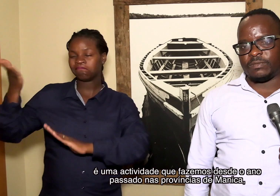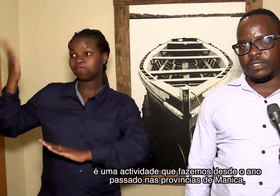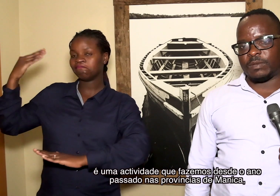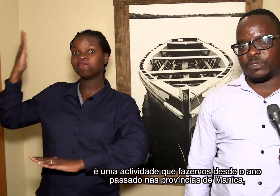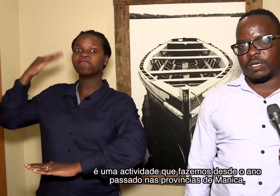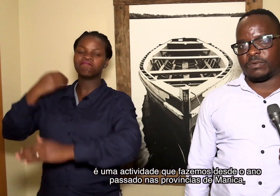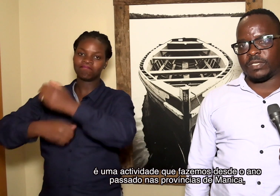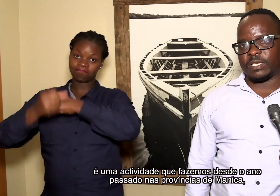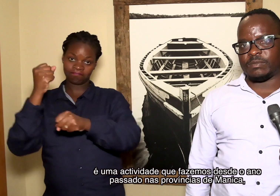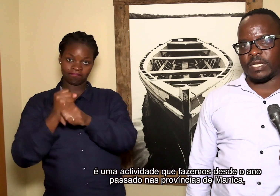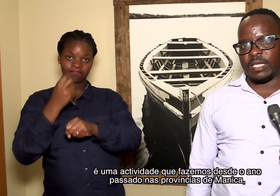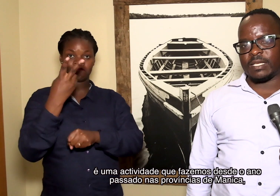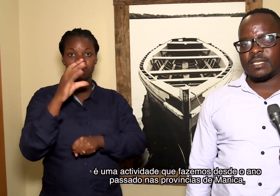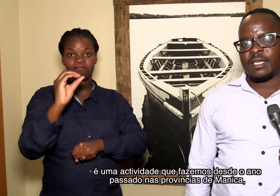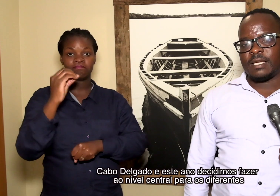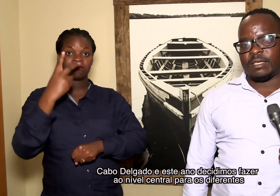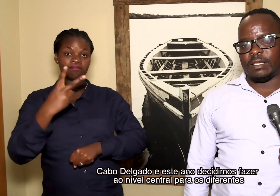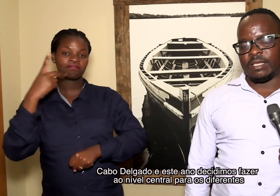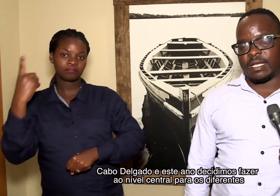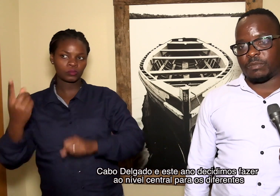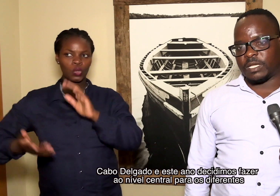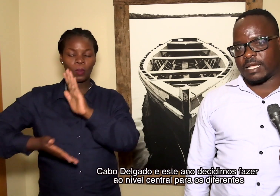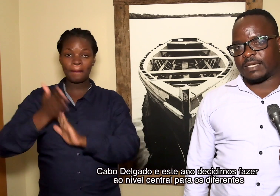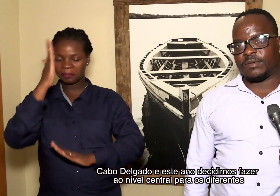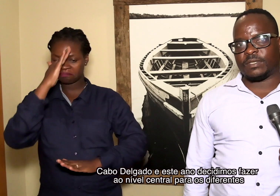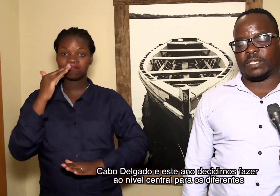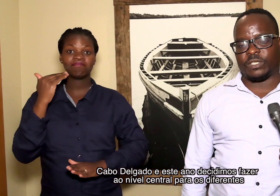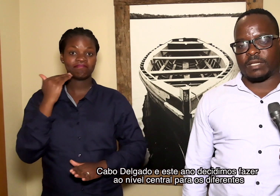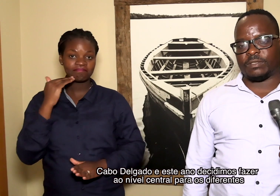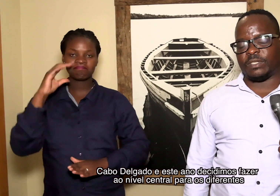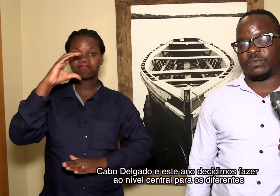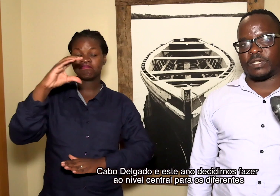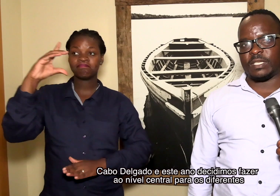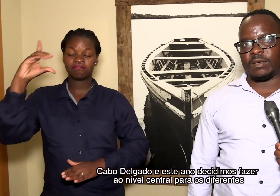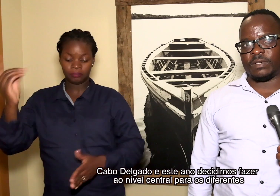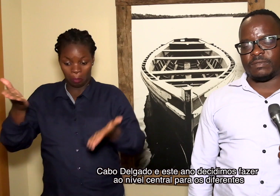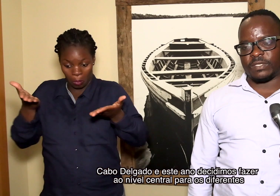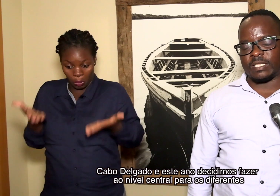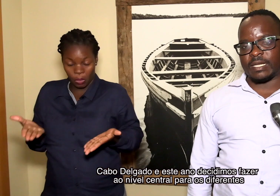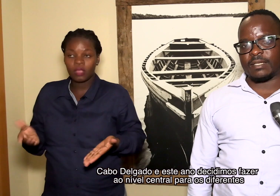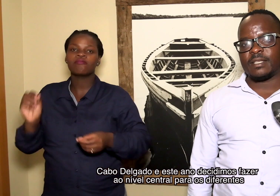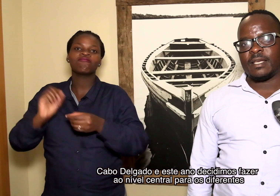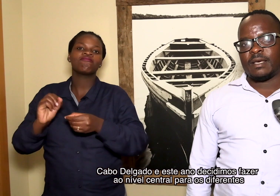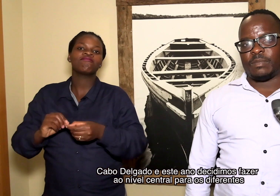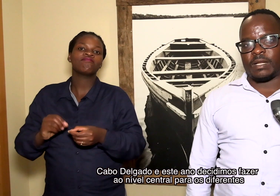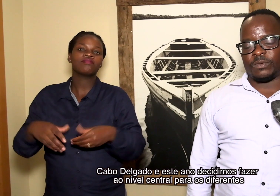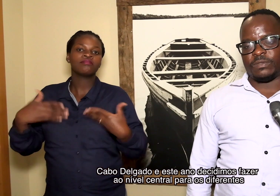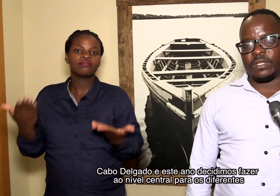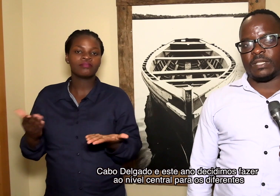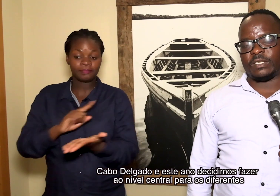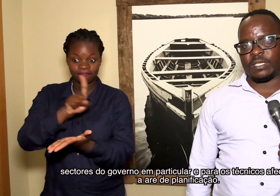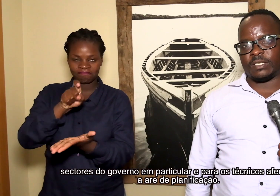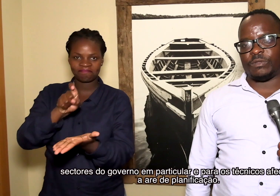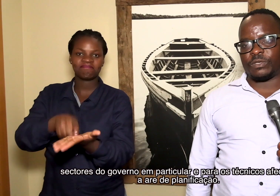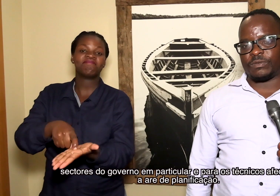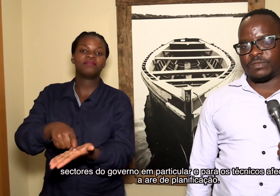passado. Fizemos na província de Manica e Cabo Delgado. Este ano decidimos fazer a um nível central para os